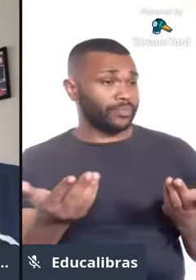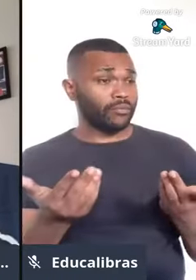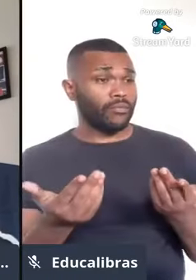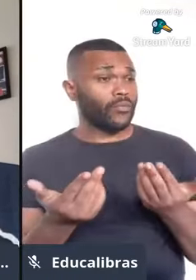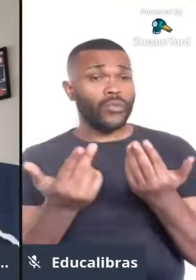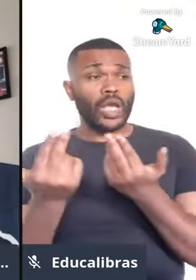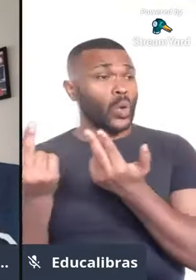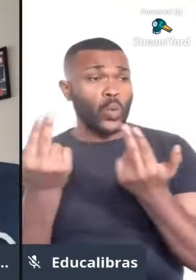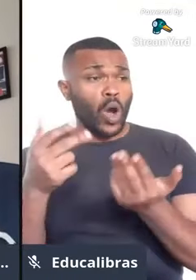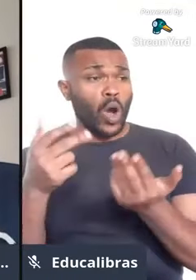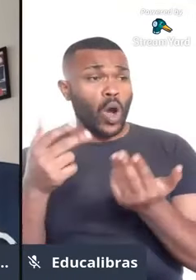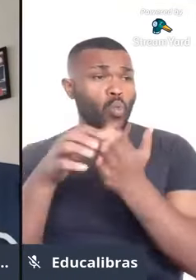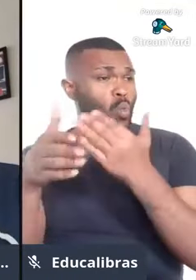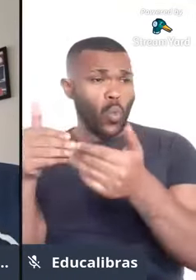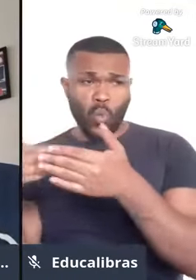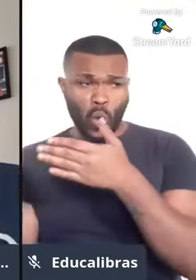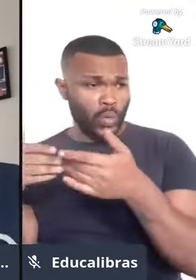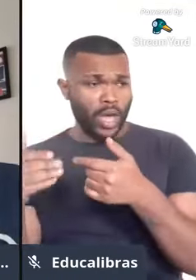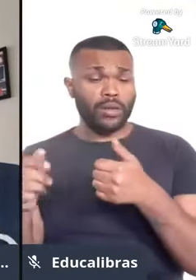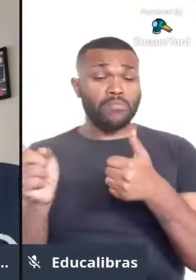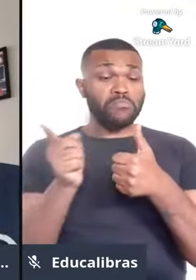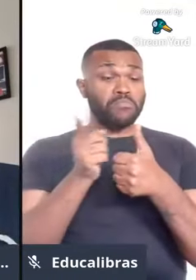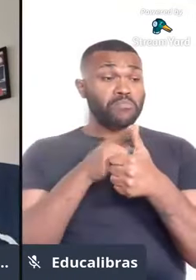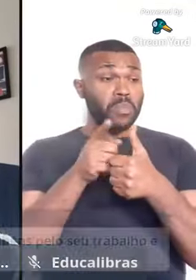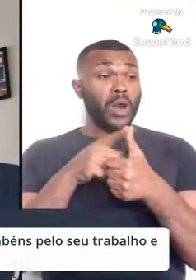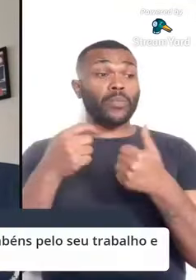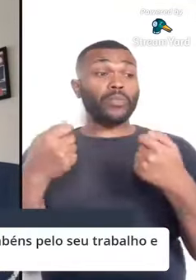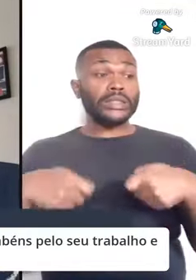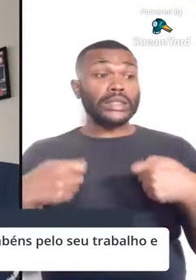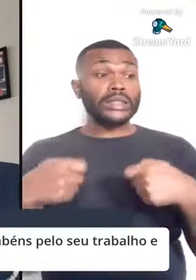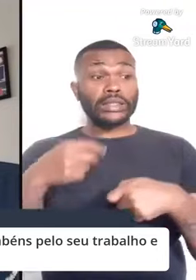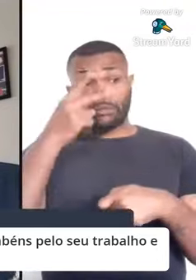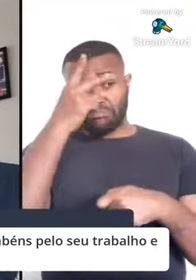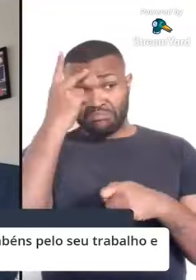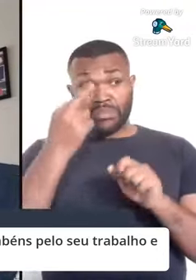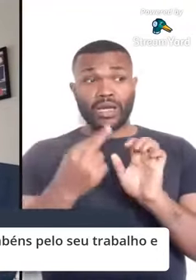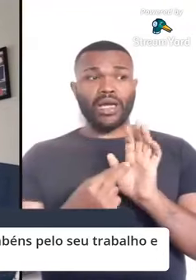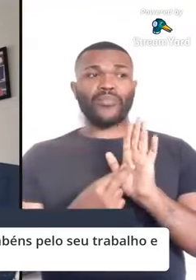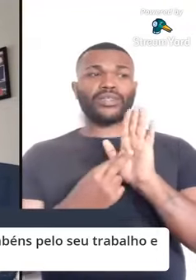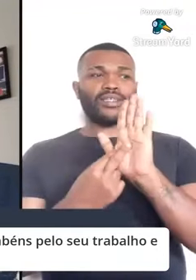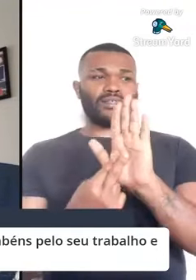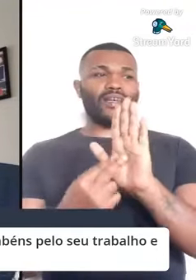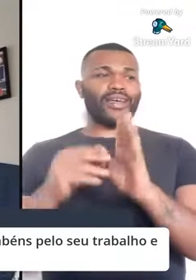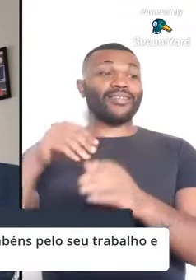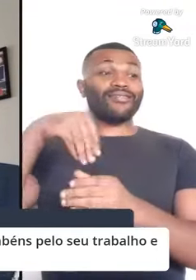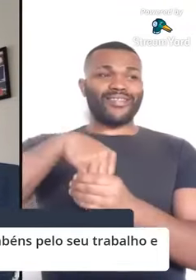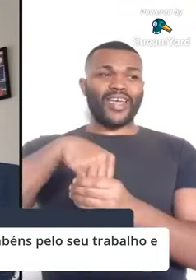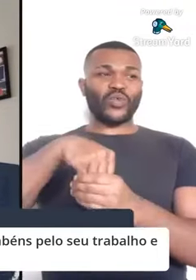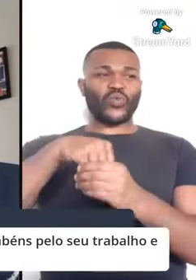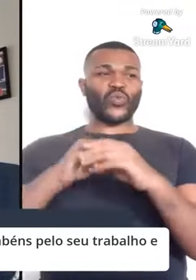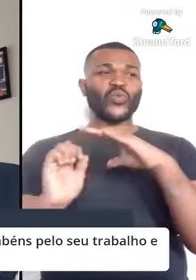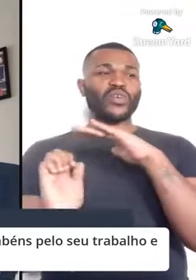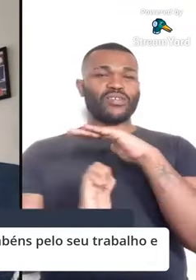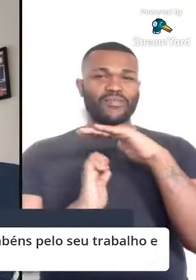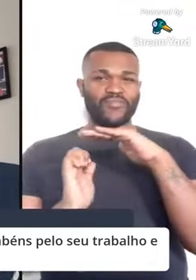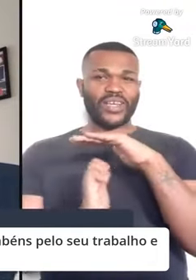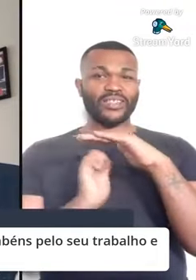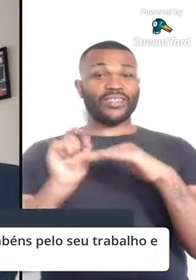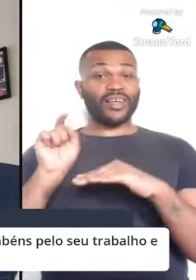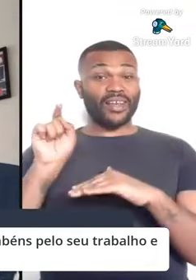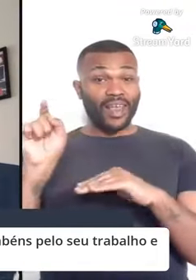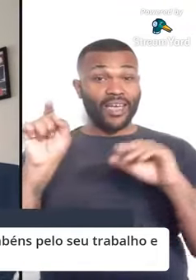instituição. Precisa ter representatividade, precisa ter alguém lá dentro daquela instituição que trate desse